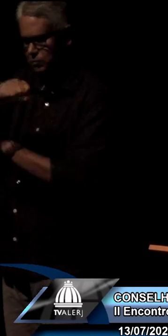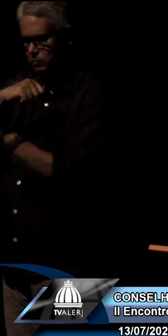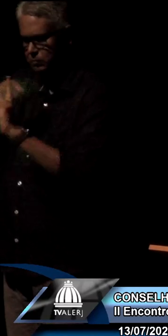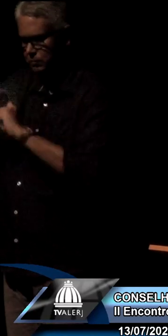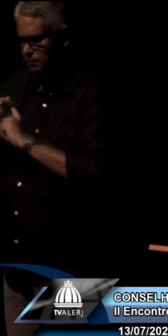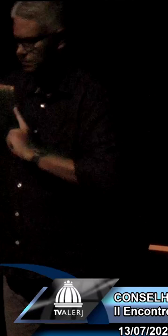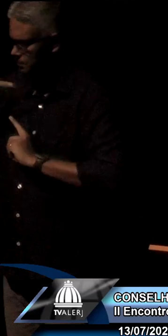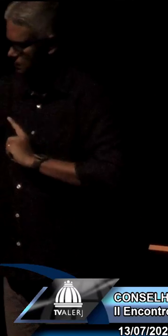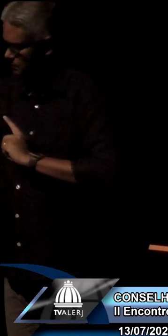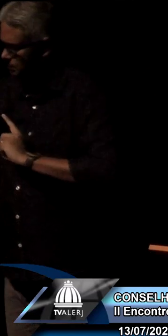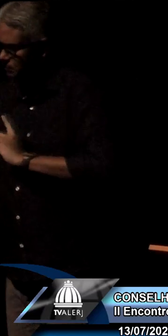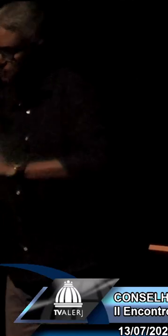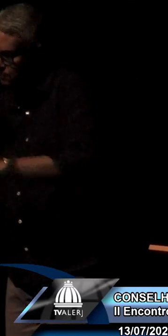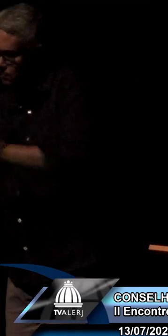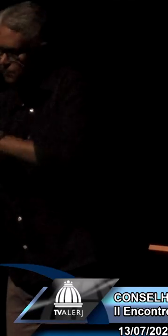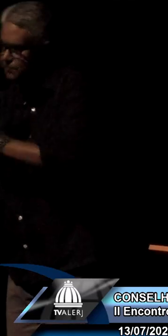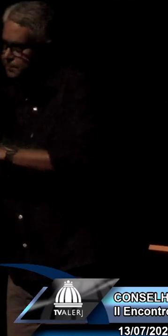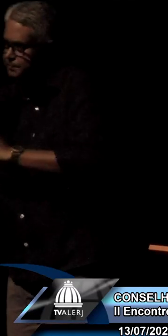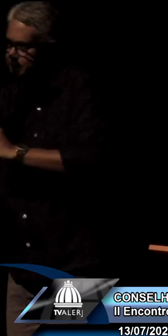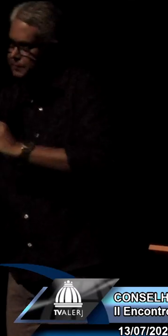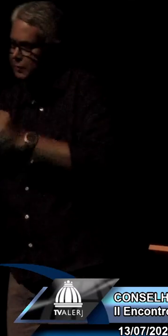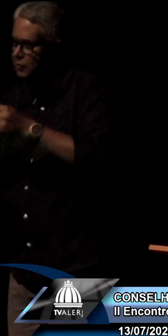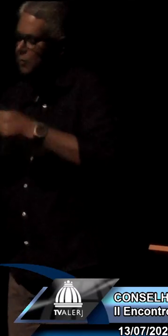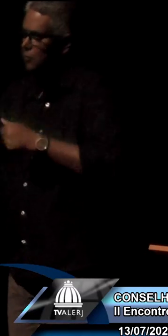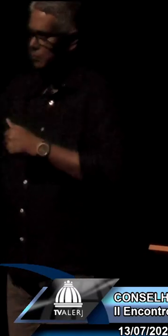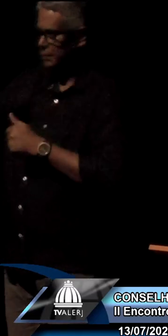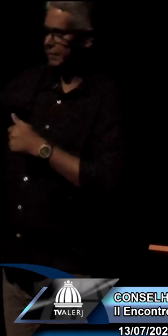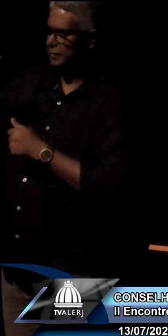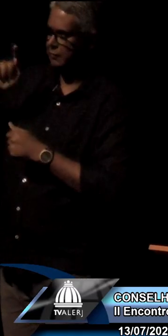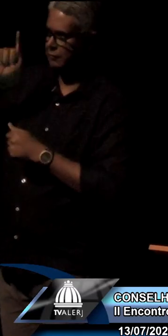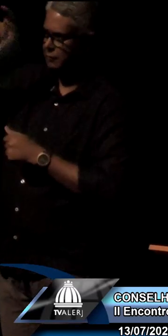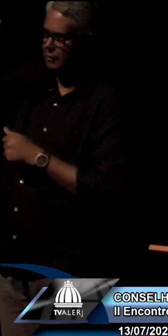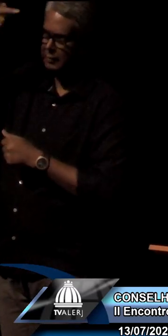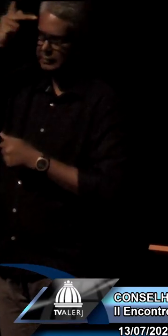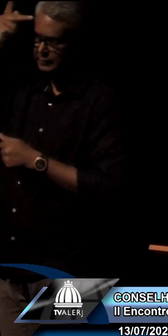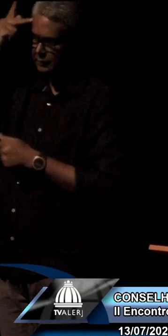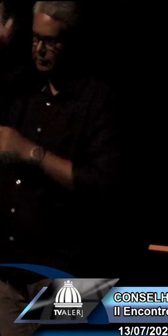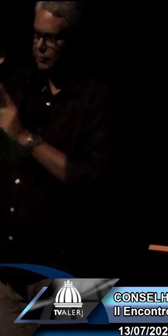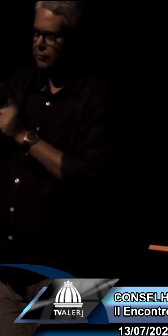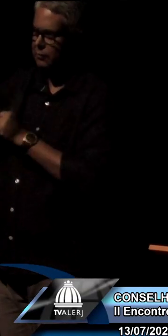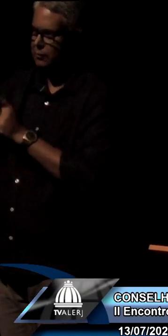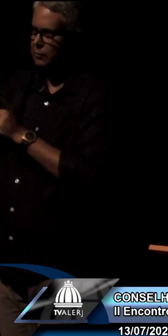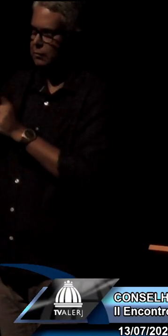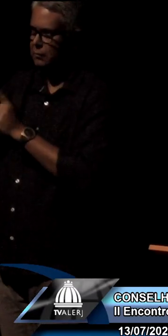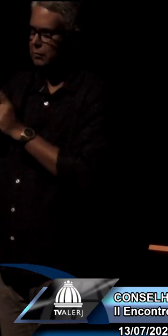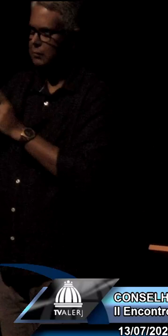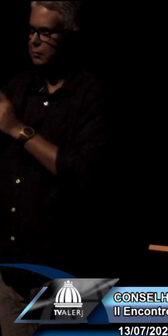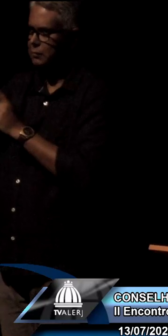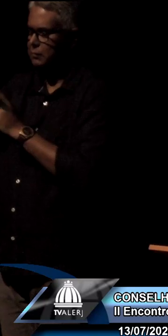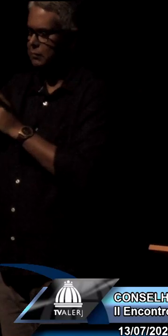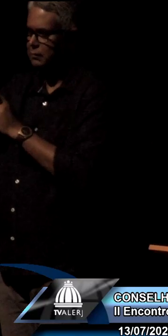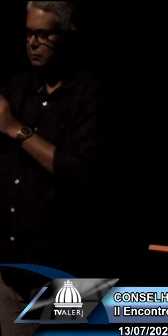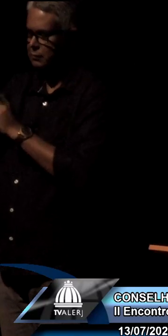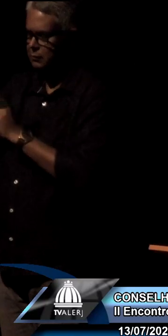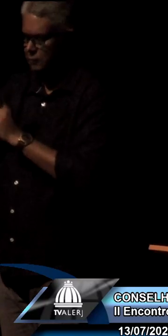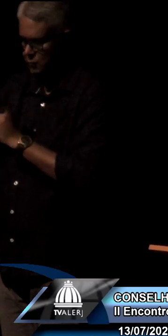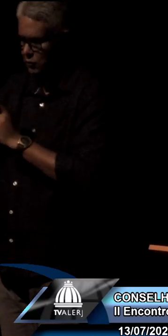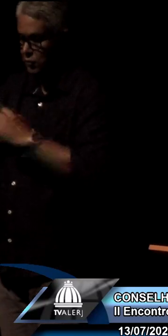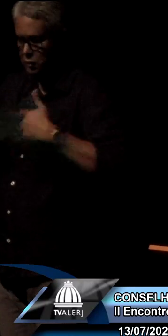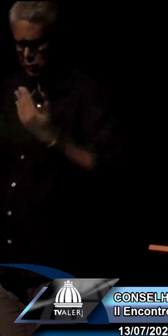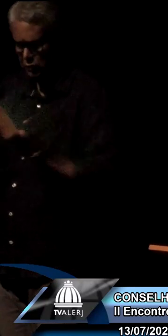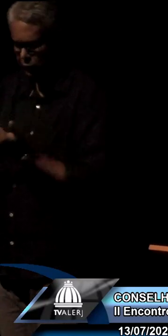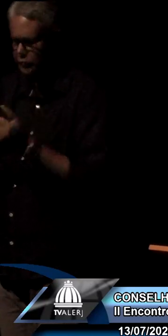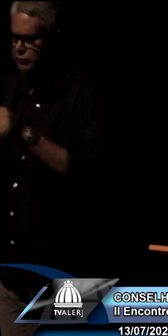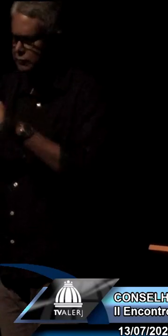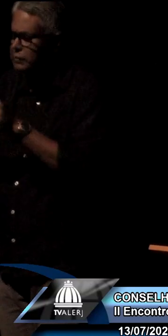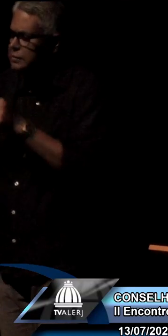primeiro foi em Guarulhos Quem esteve lá sabe que nós tentamos fazer da melhor forma possível e hoje não vai ser diferente a gente tentar